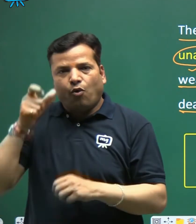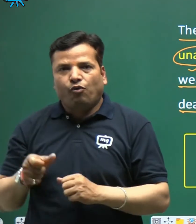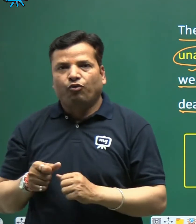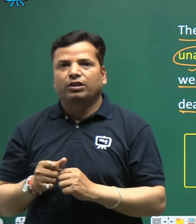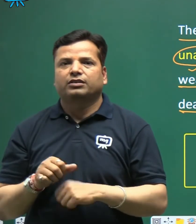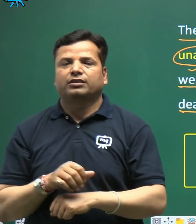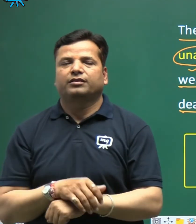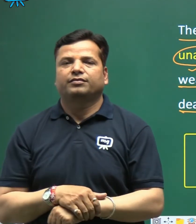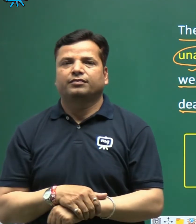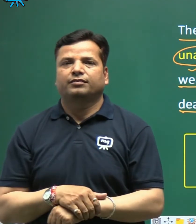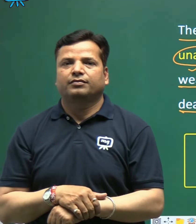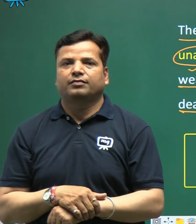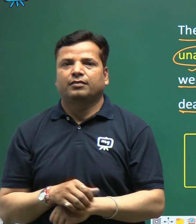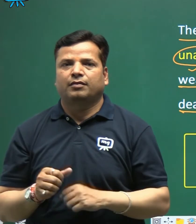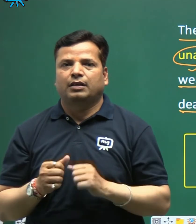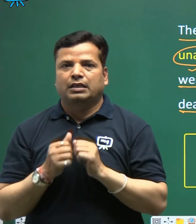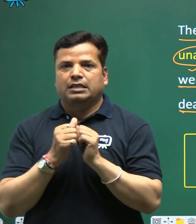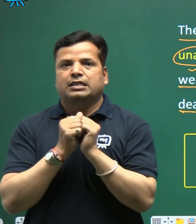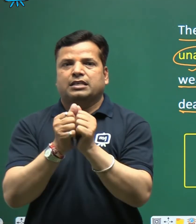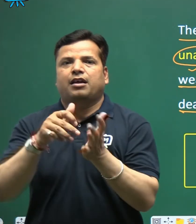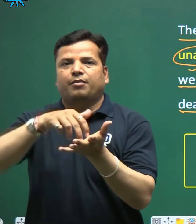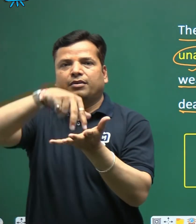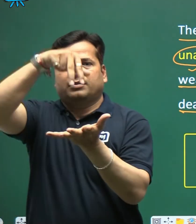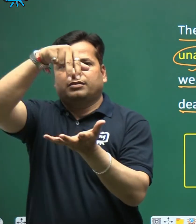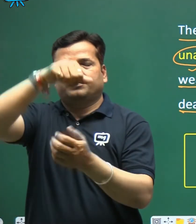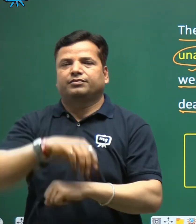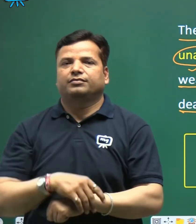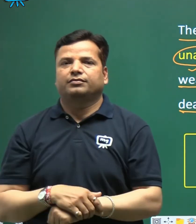withstand, सामना करना,